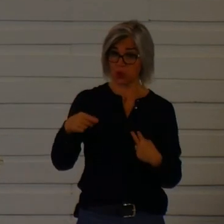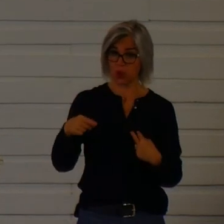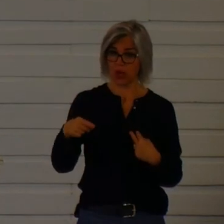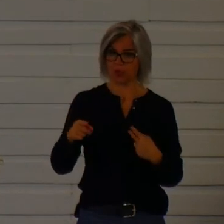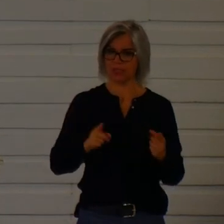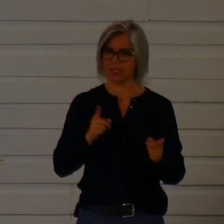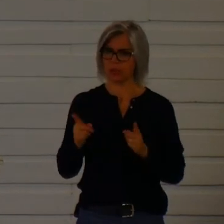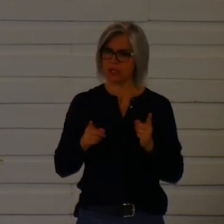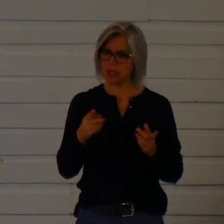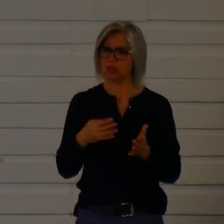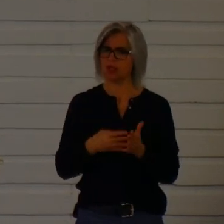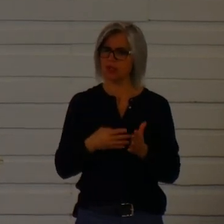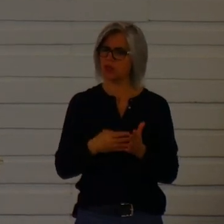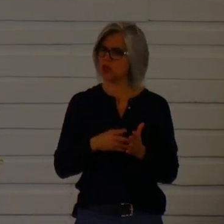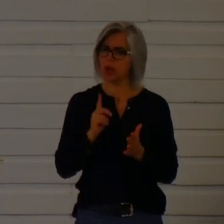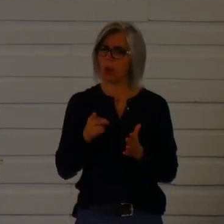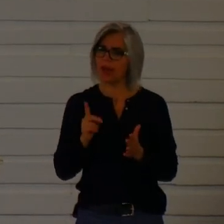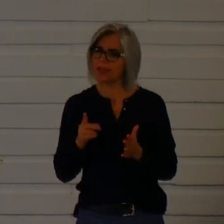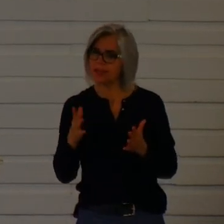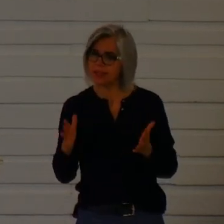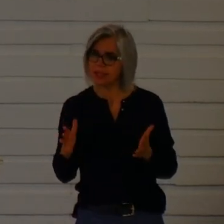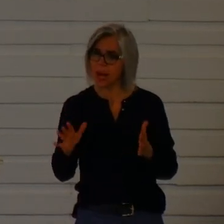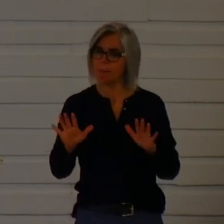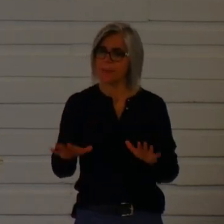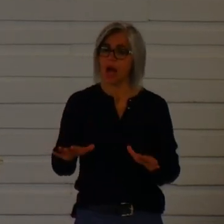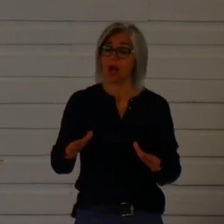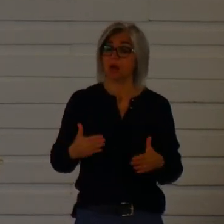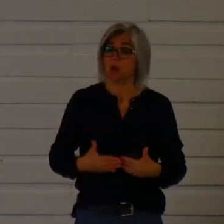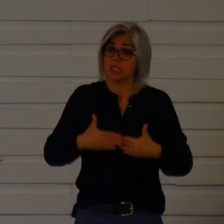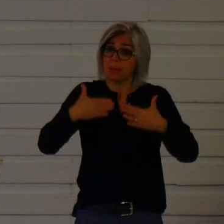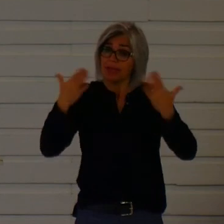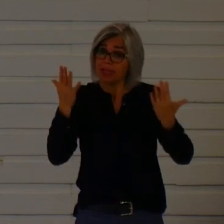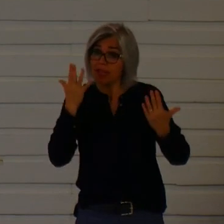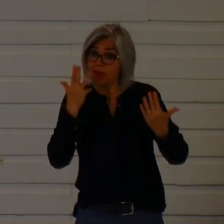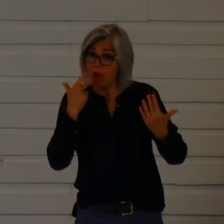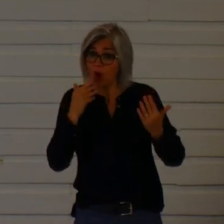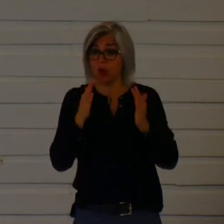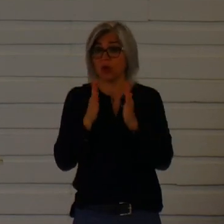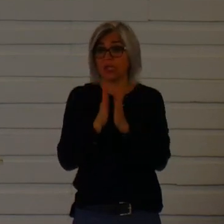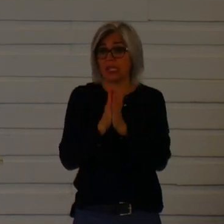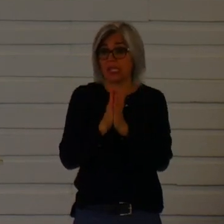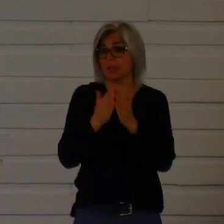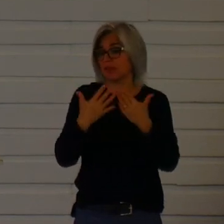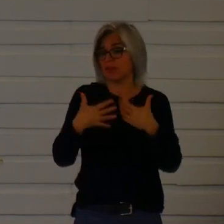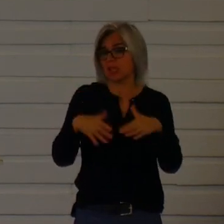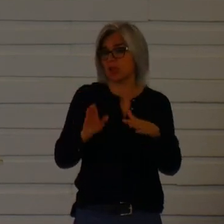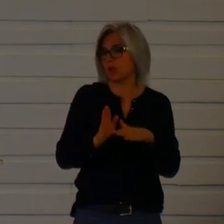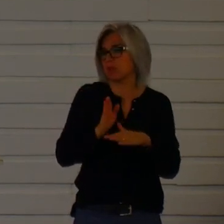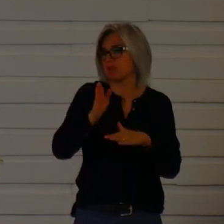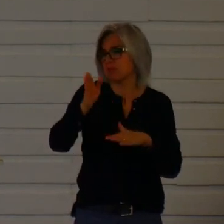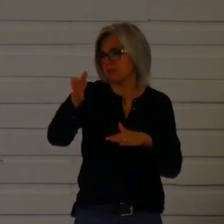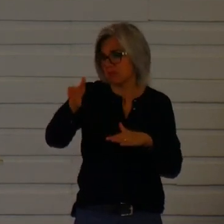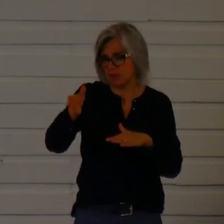questa mattina voglio che tu possa lasciare questo locale con questa certezza, che c'è sempre uno scopo, che Dio permette